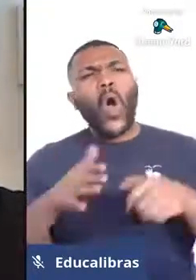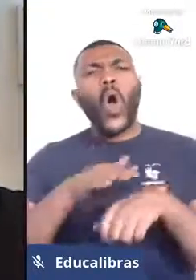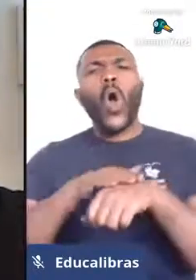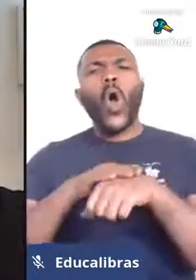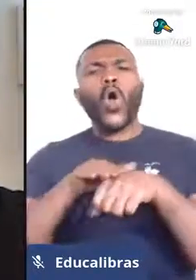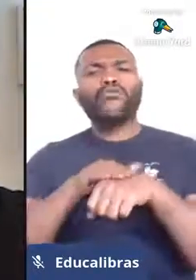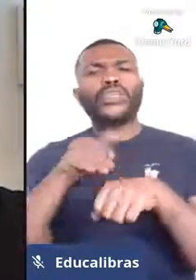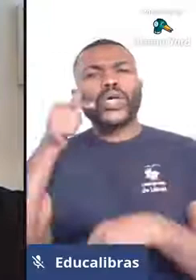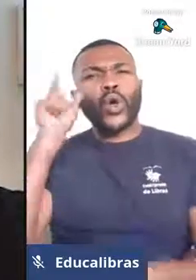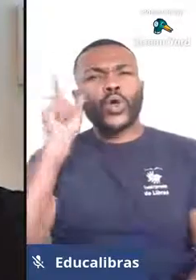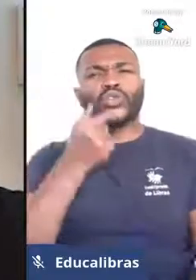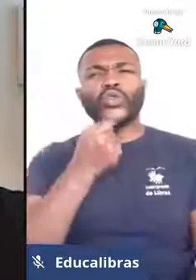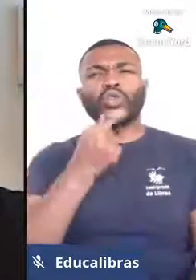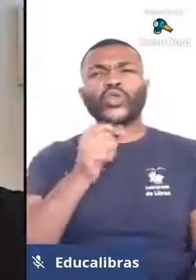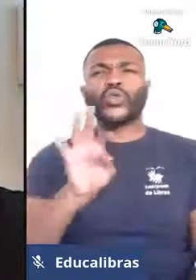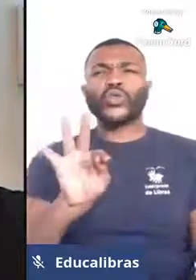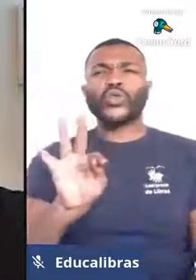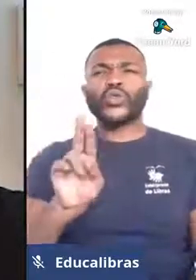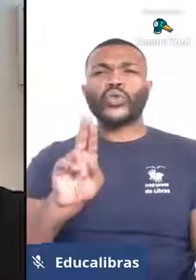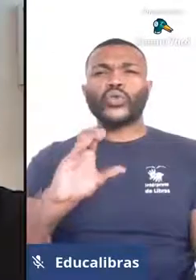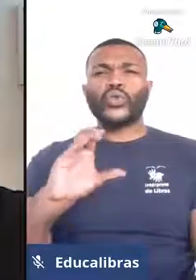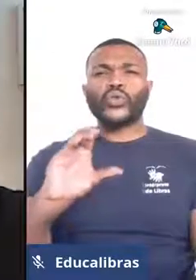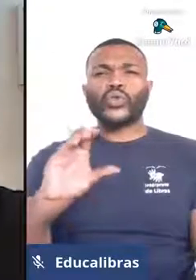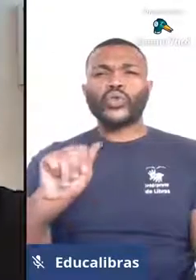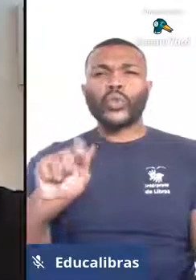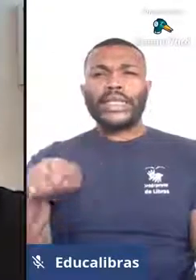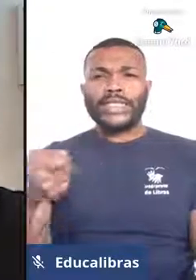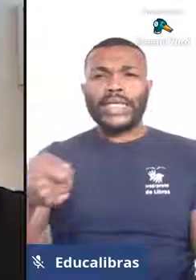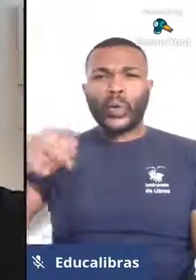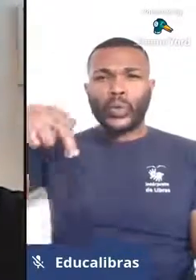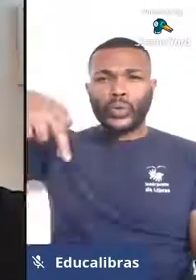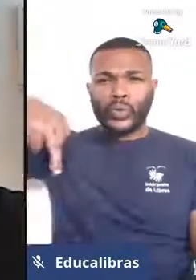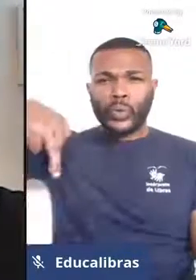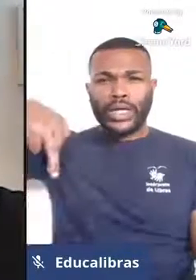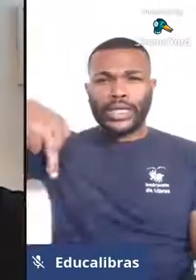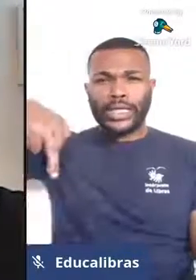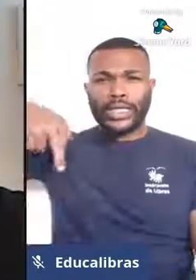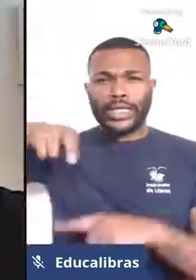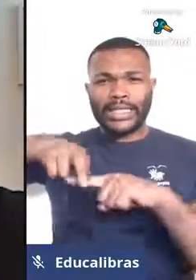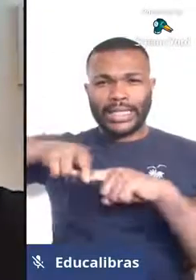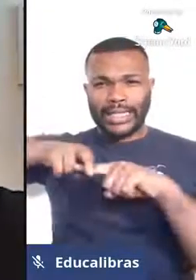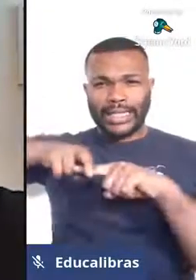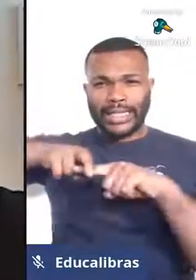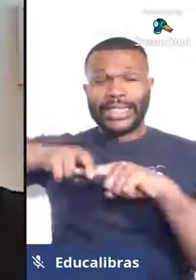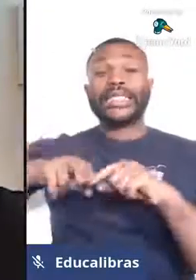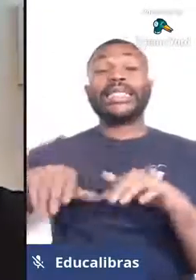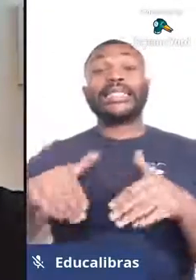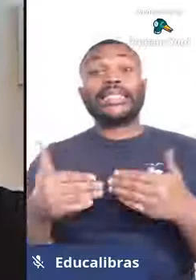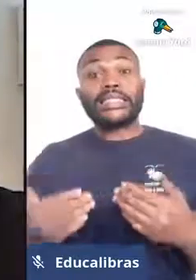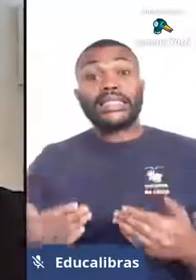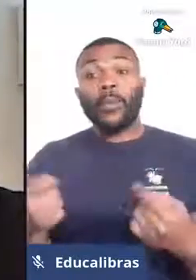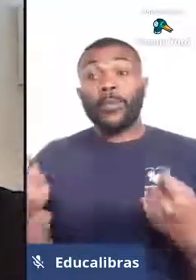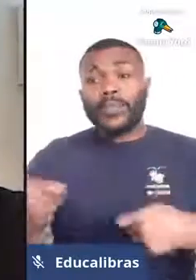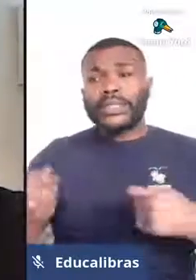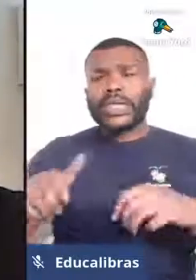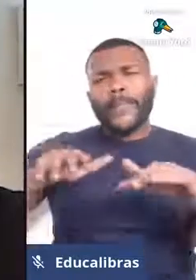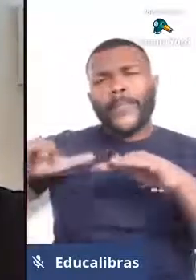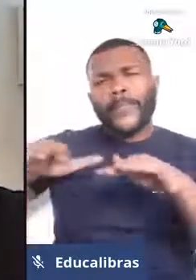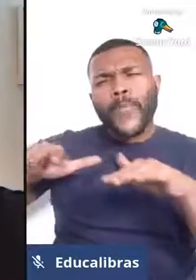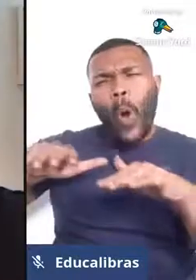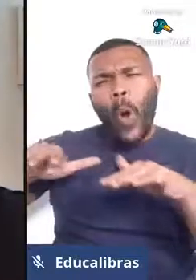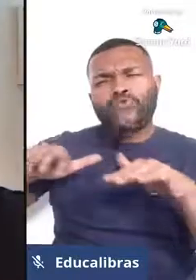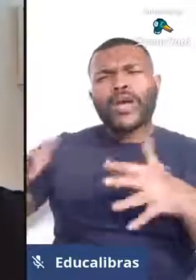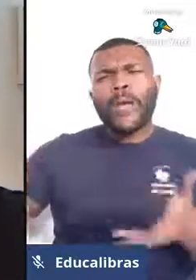dizendo para ele que a gente precisa arrumar alguma forma de mobilizar a população com